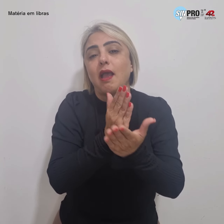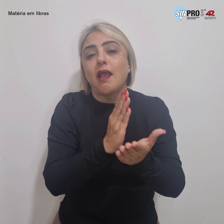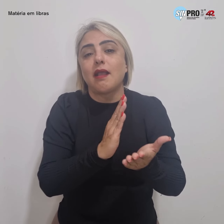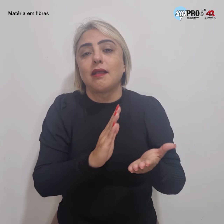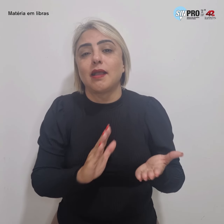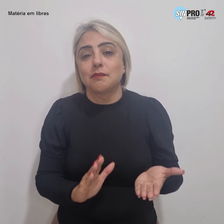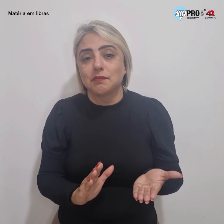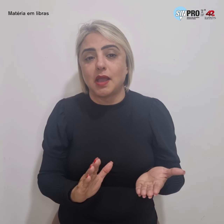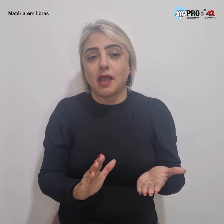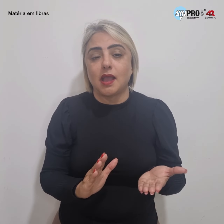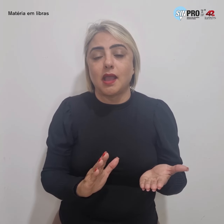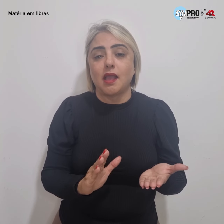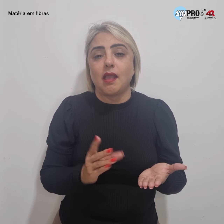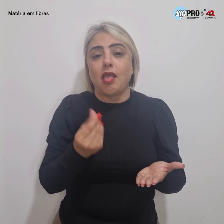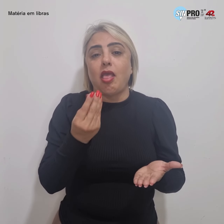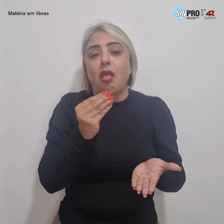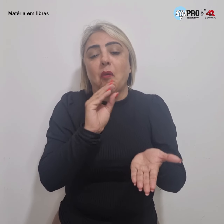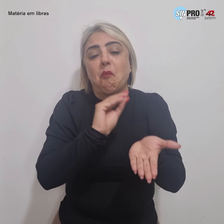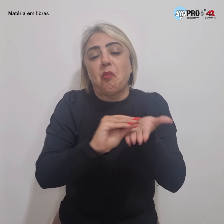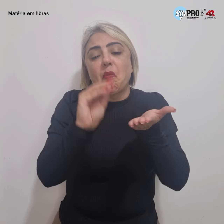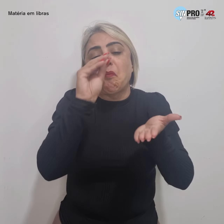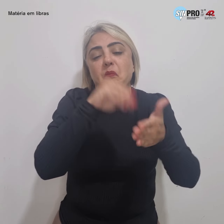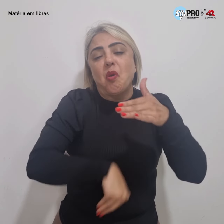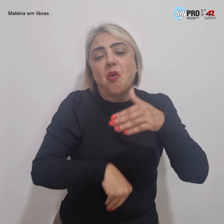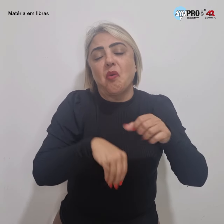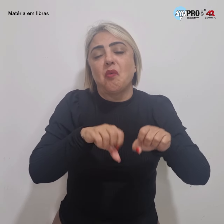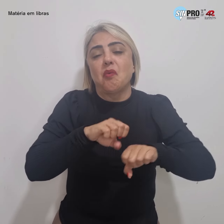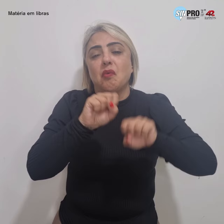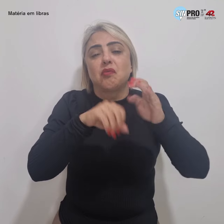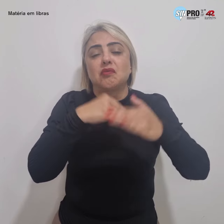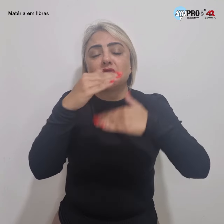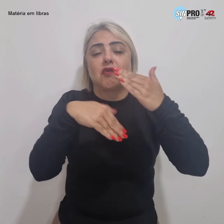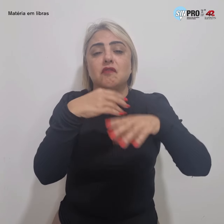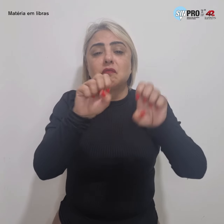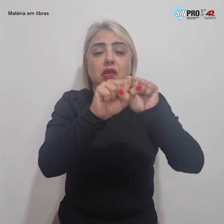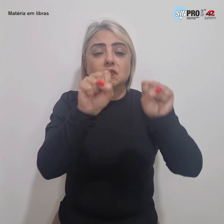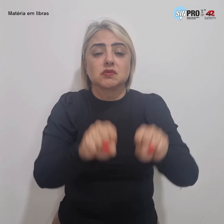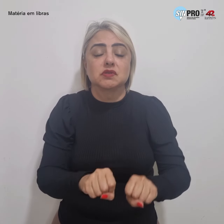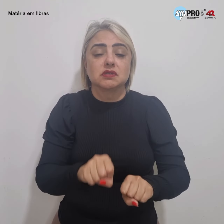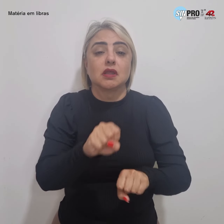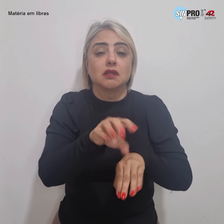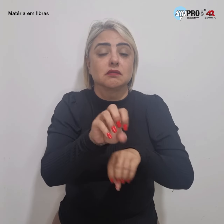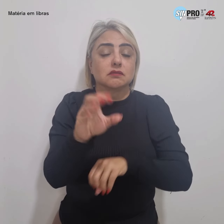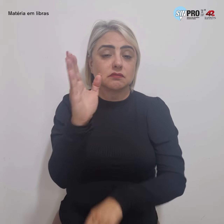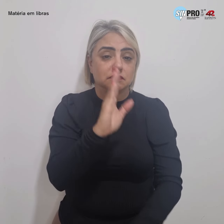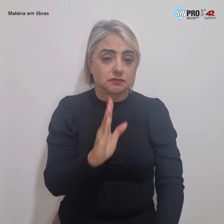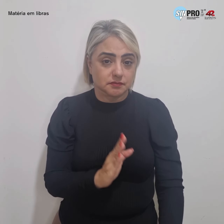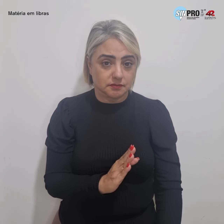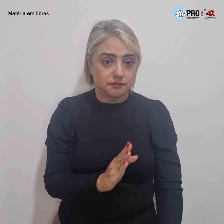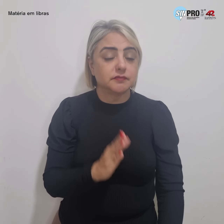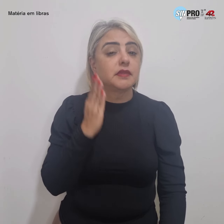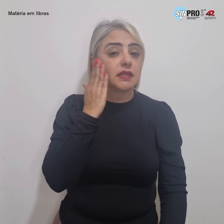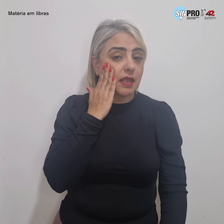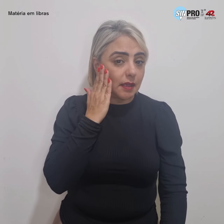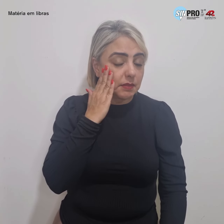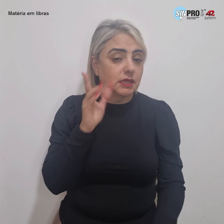com o subdesenvolvimento do sistema educacional brasileiro. Sabe-se, assim,